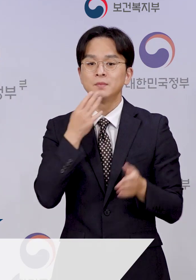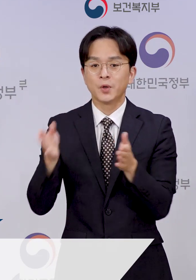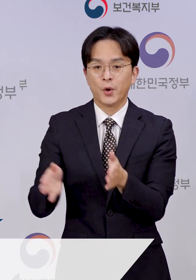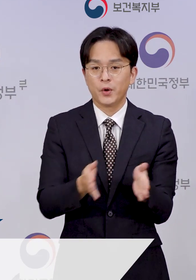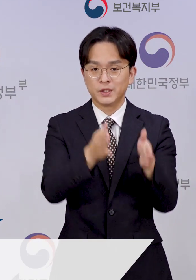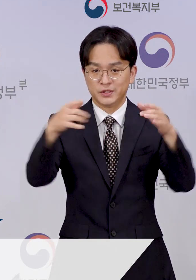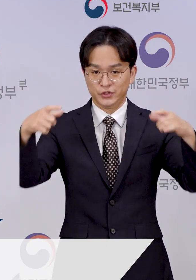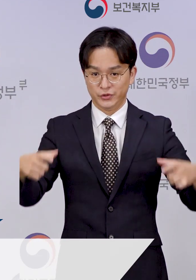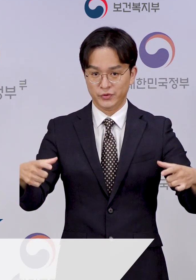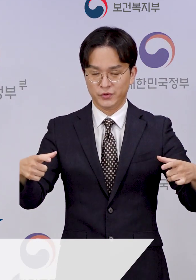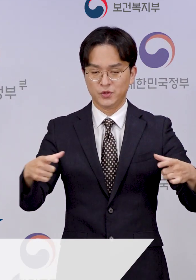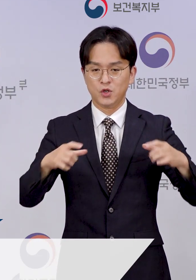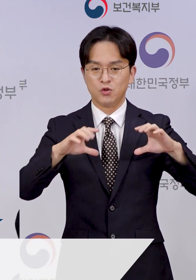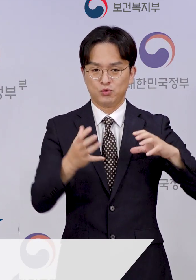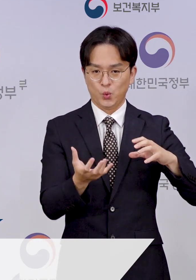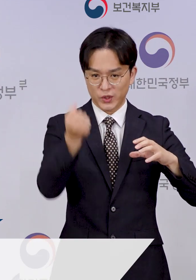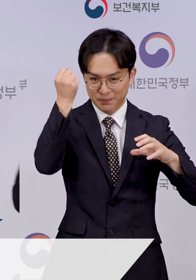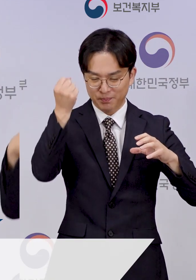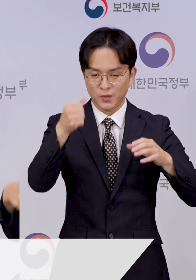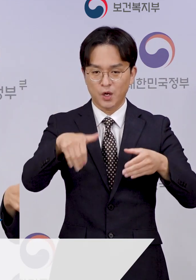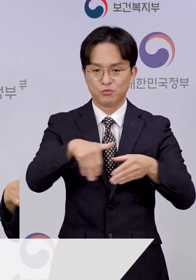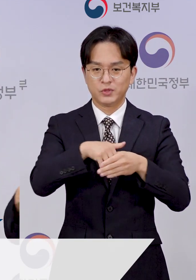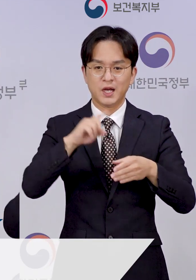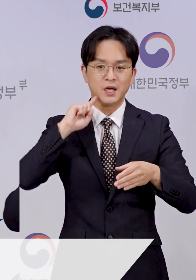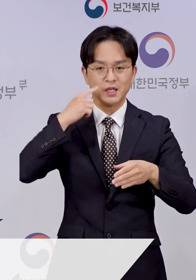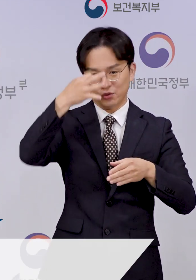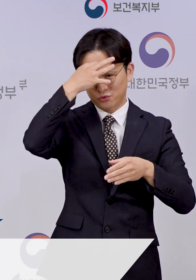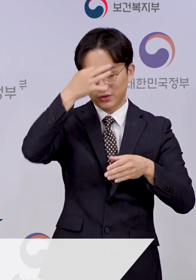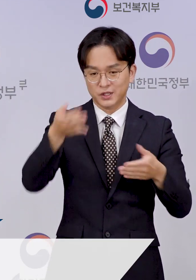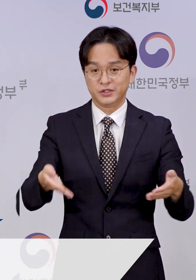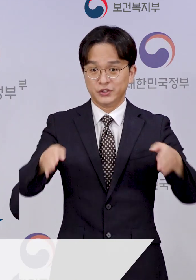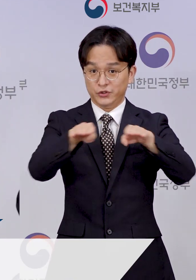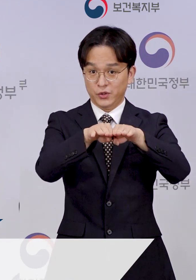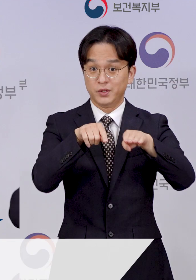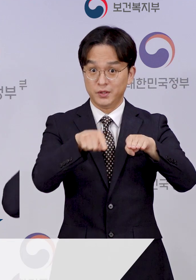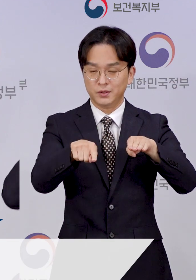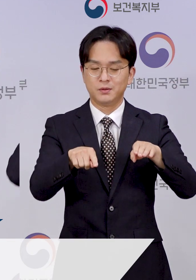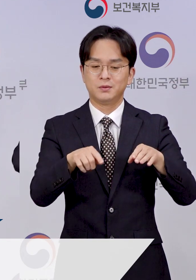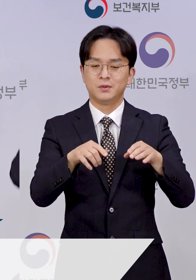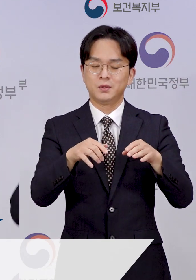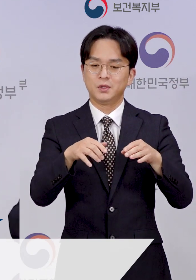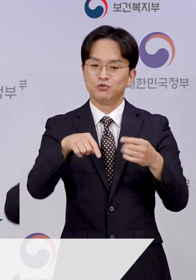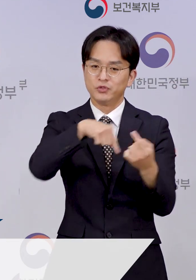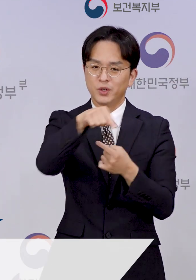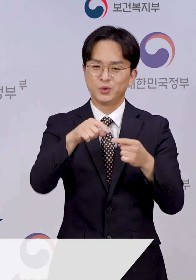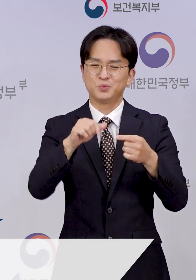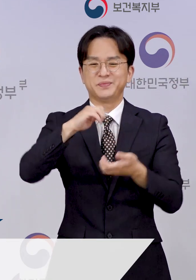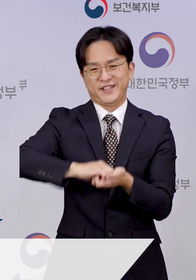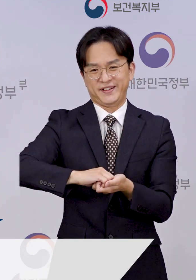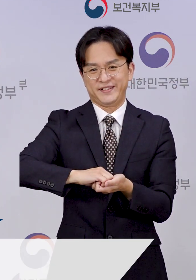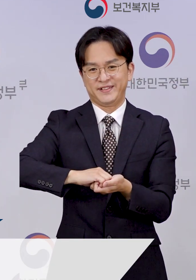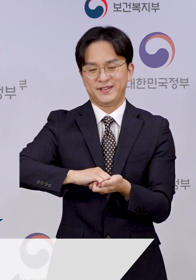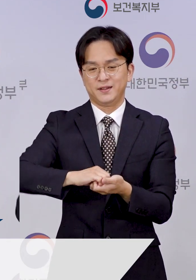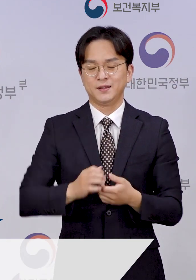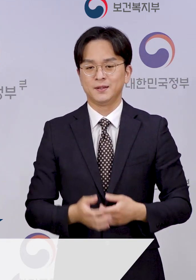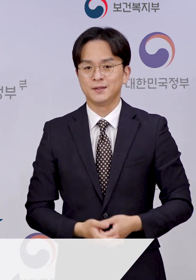또한 서울과 경기 지역에 소재한 국공립 문화예술시설은 방역 지침에 따라 제한적으로 운영하게